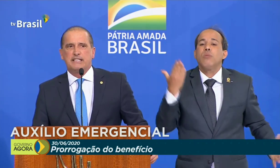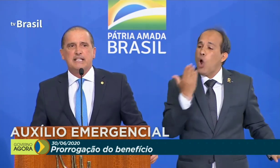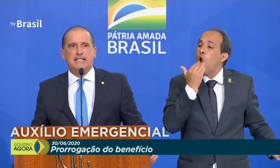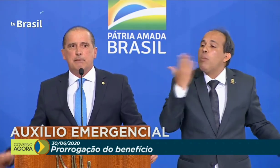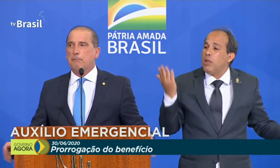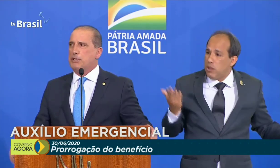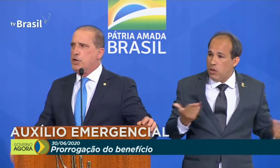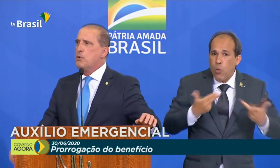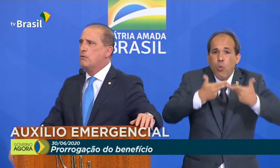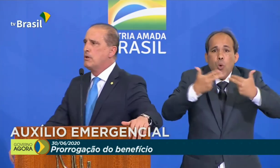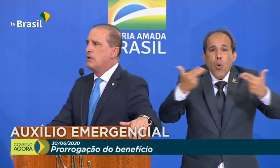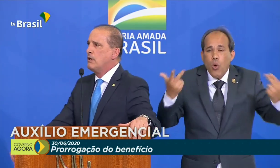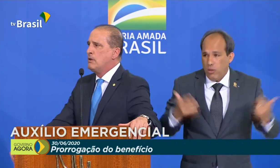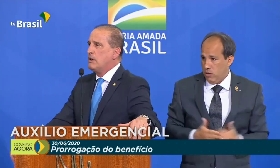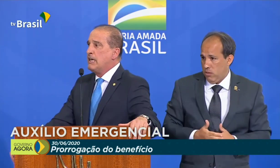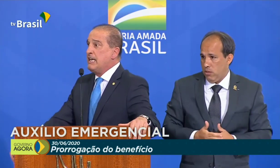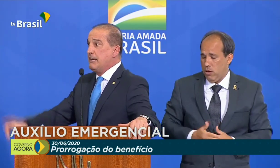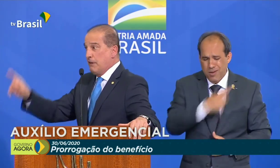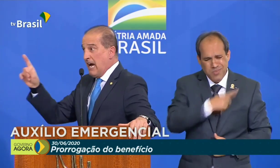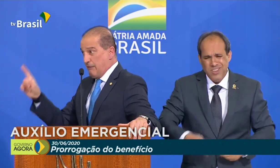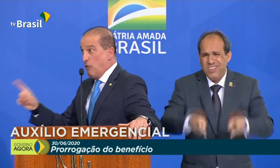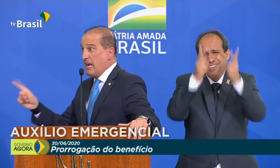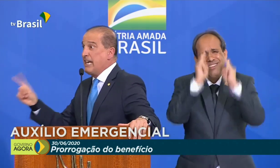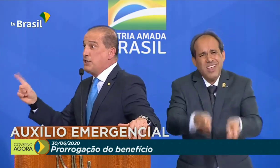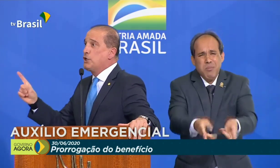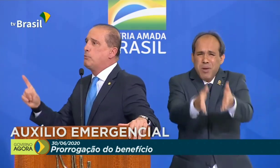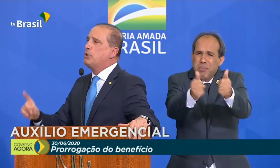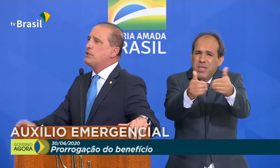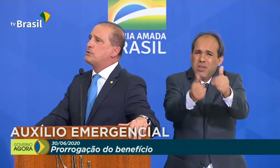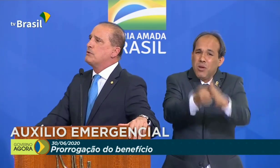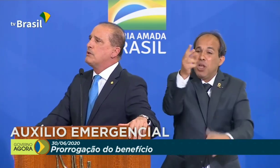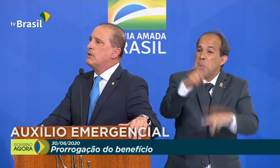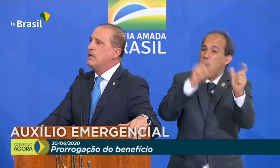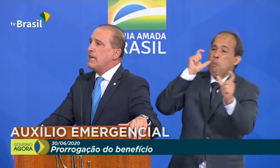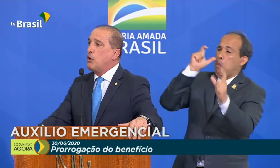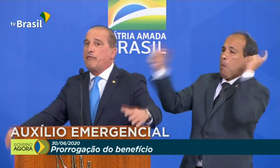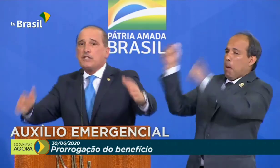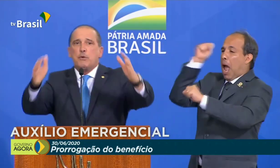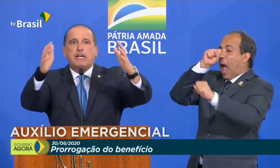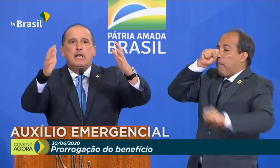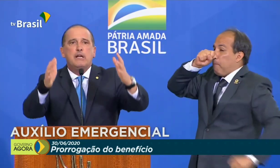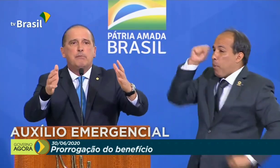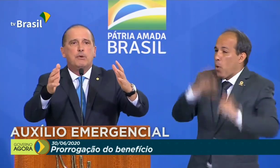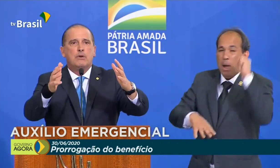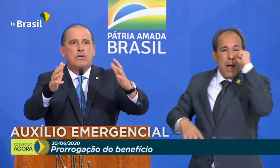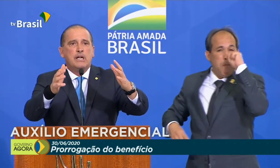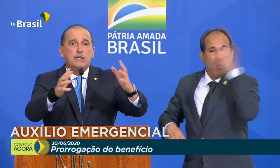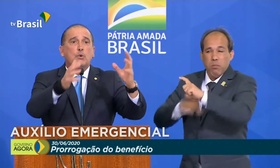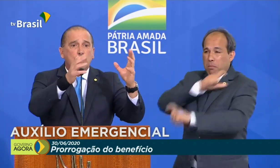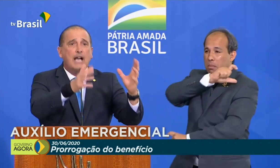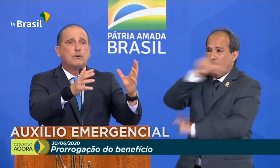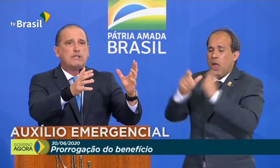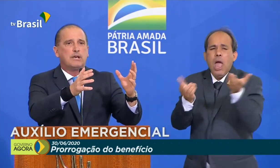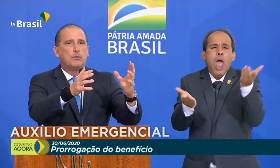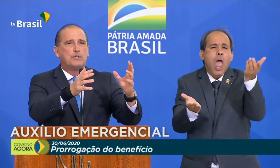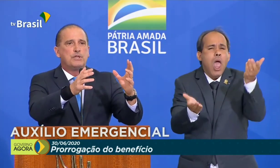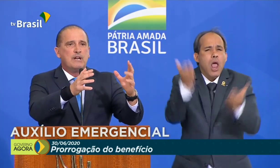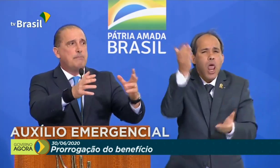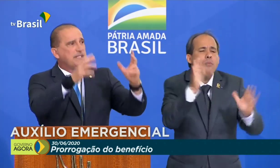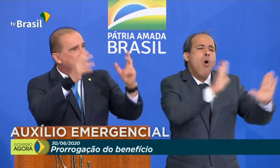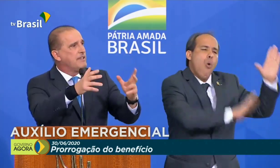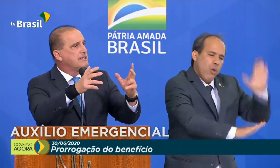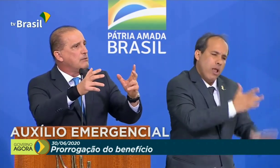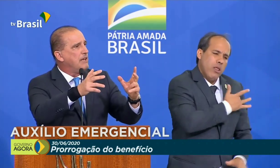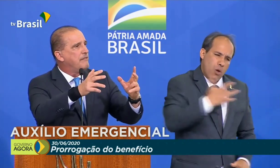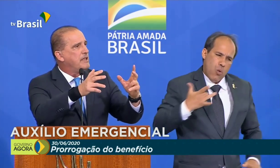que o presidente sempre pediu, e foi agredido por isto, é que houvesse o equilíbrio entre cuidado com a saúde,